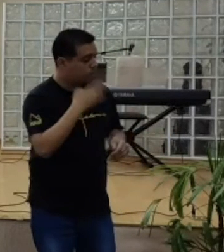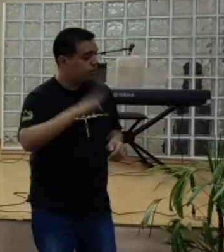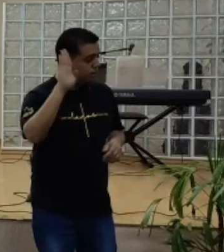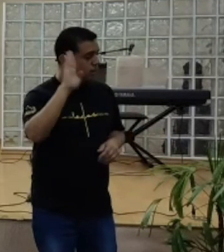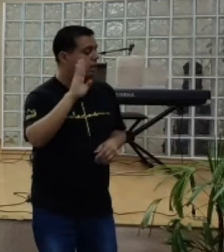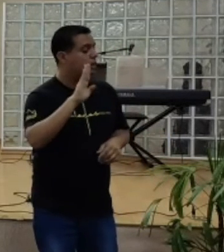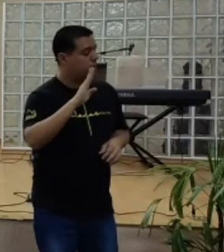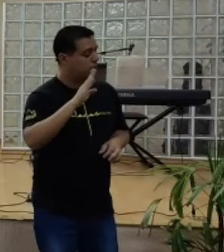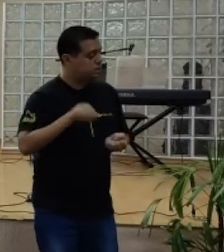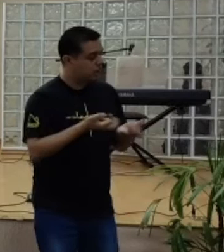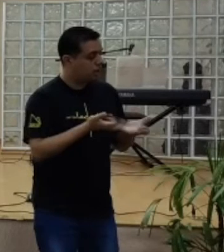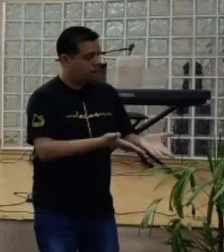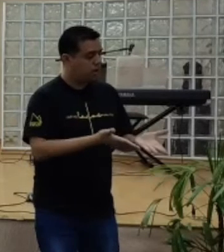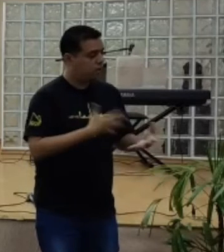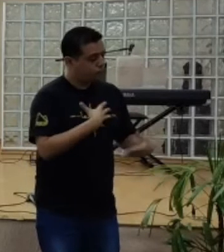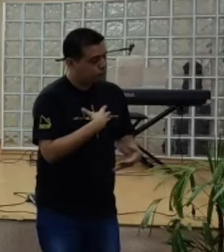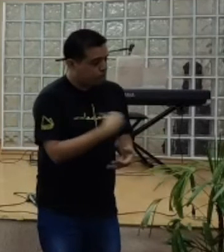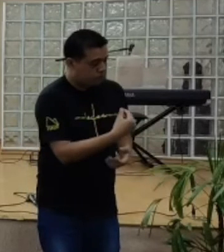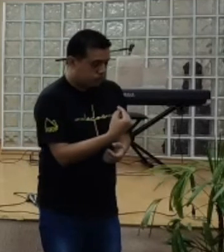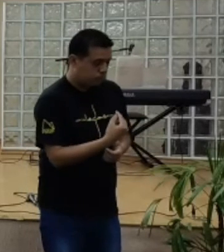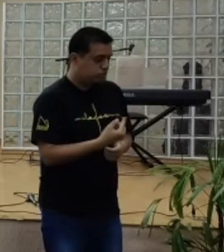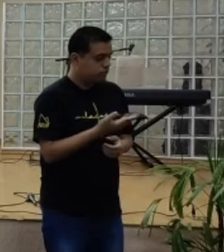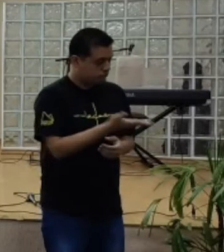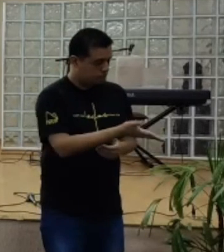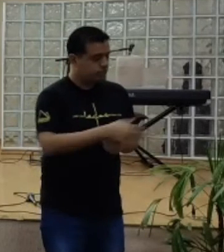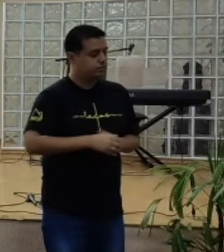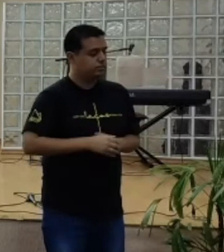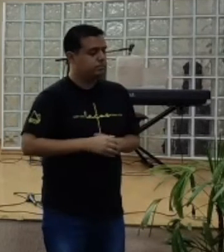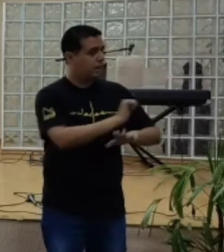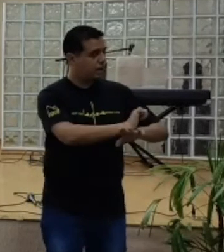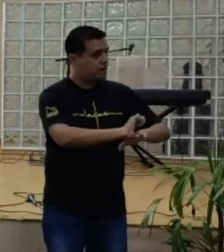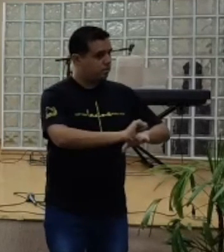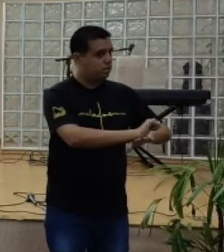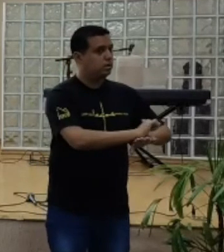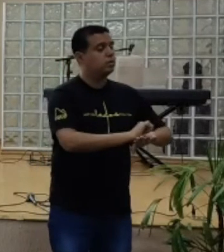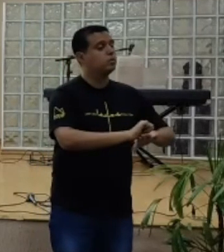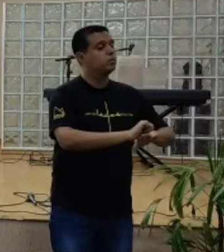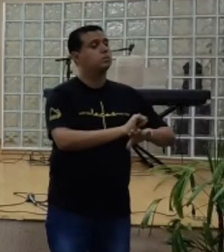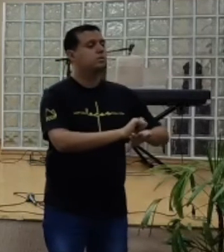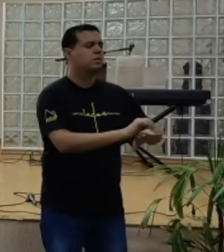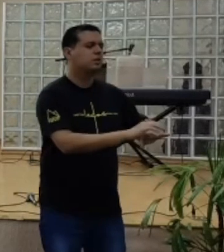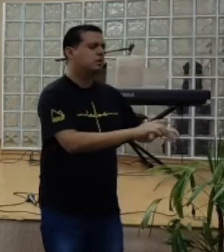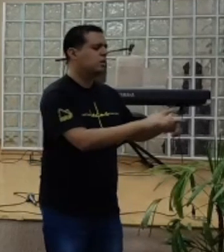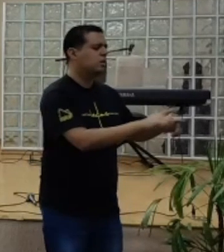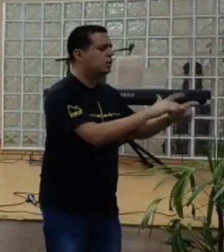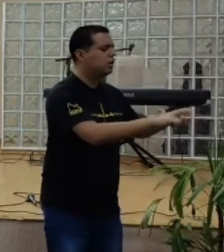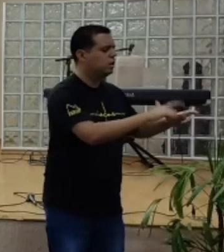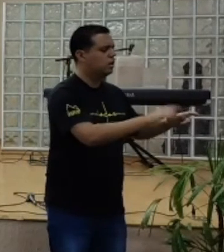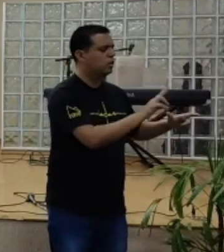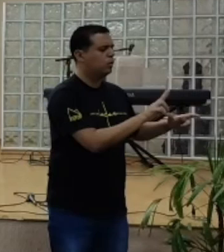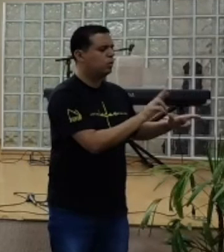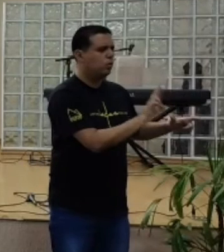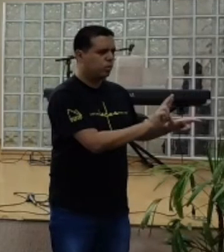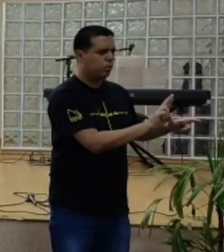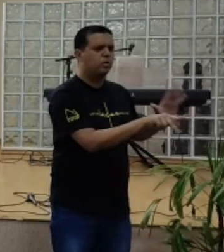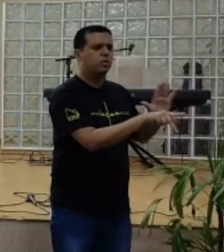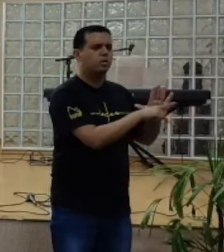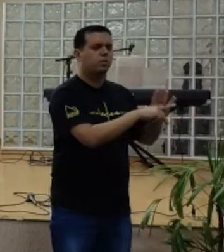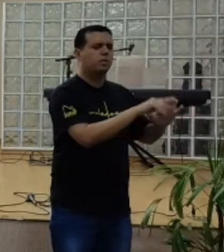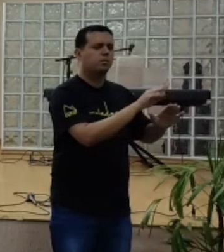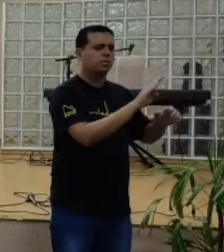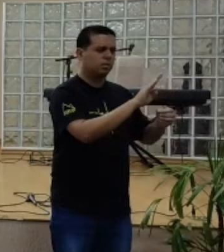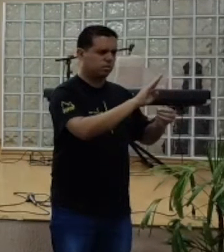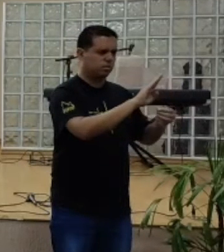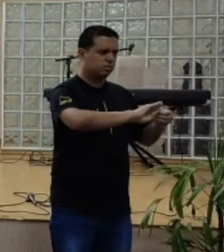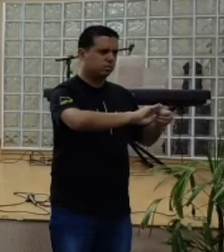descendência, um filho. E a gente sabe que Abraão saiu de Ur dos Caldeus com cerca de 70 anos já, não era nenhum jovenzinho.